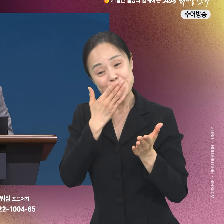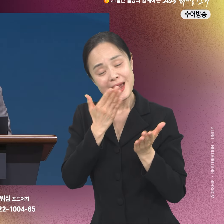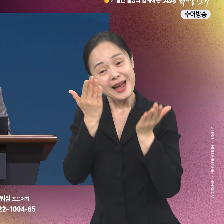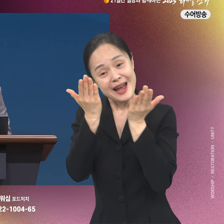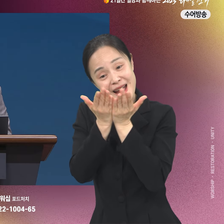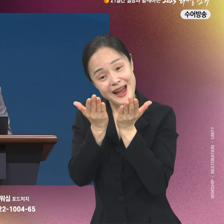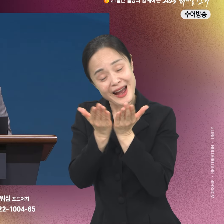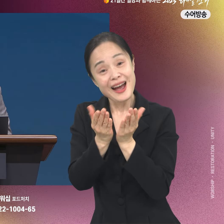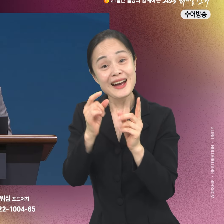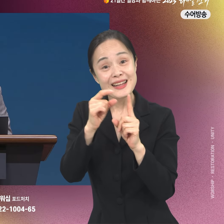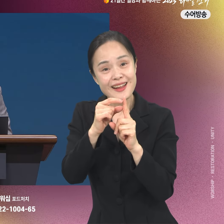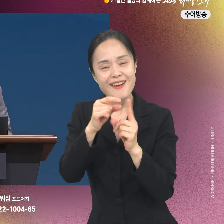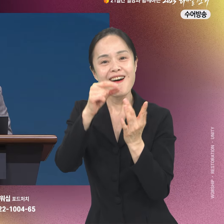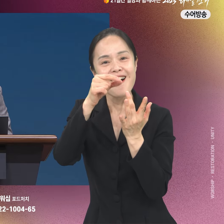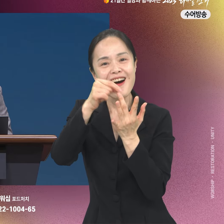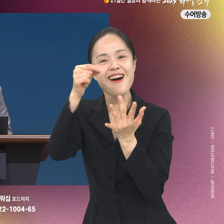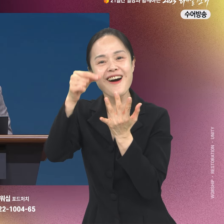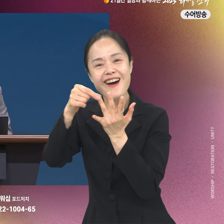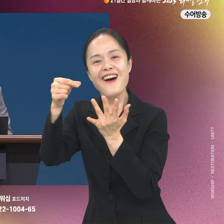썼죠.